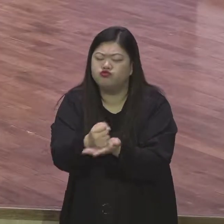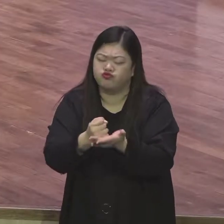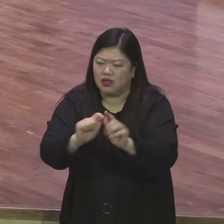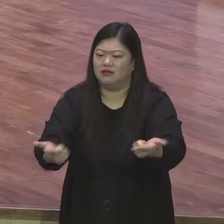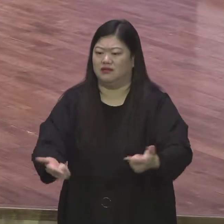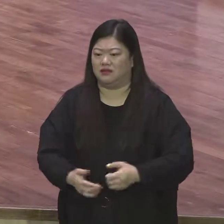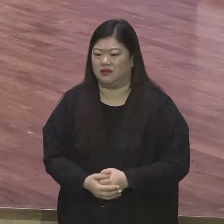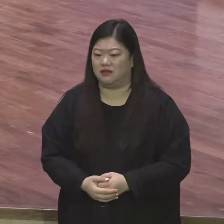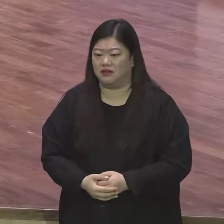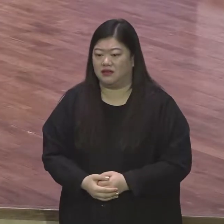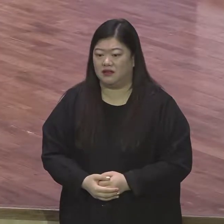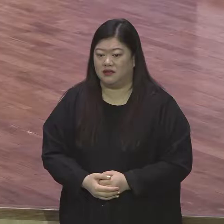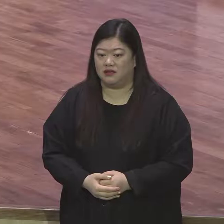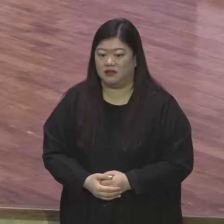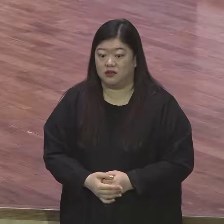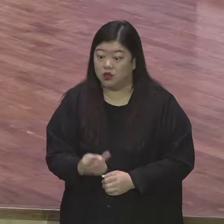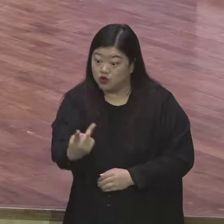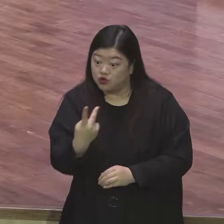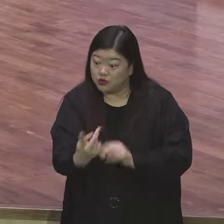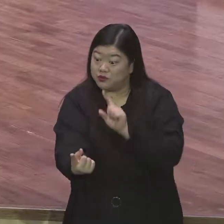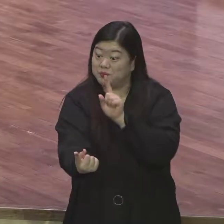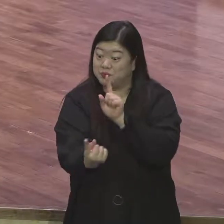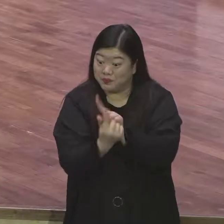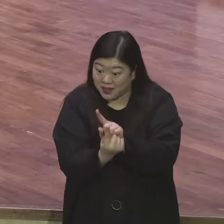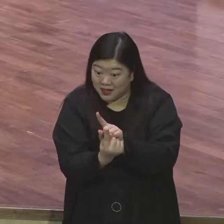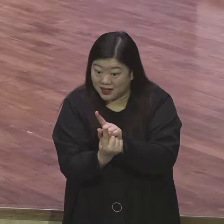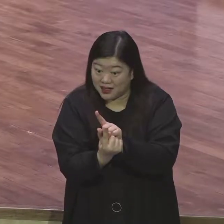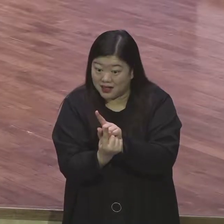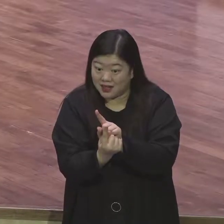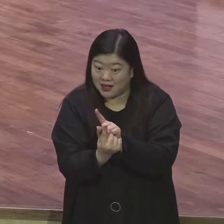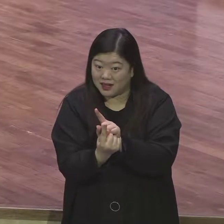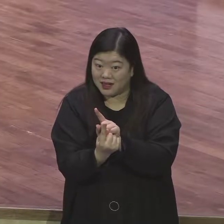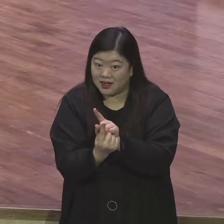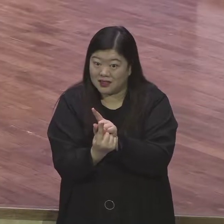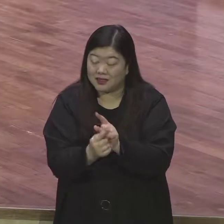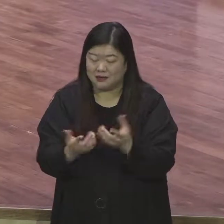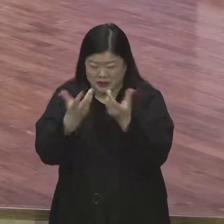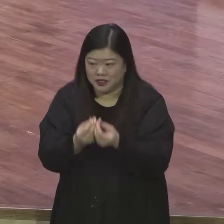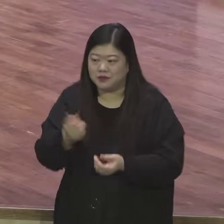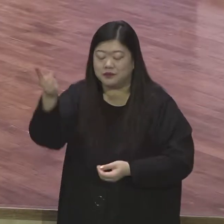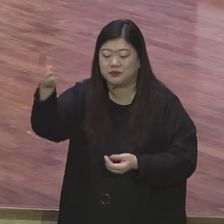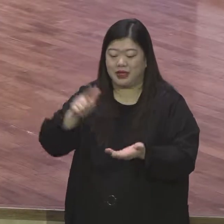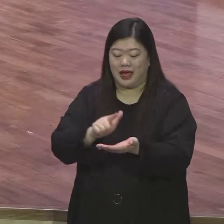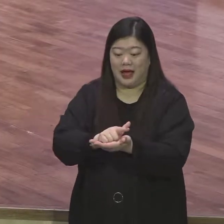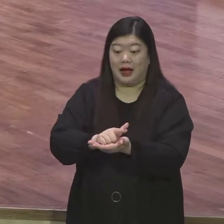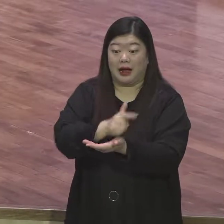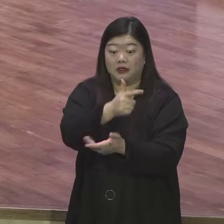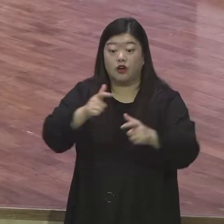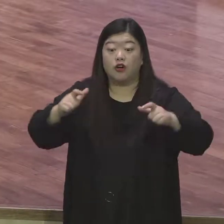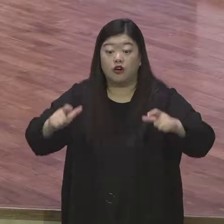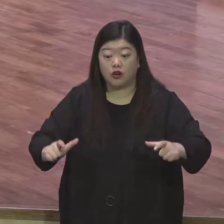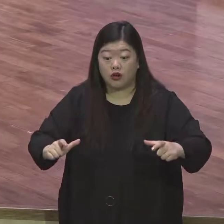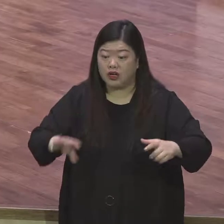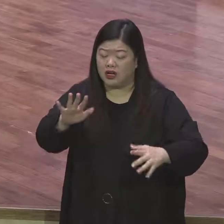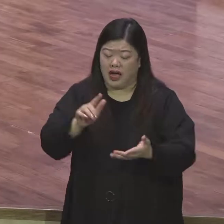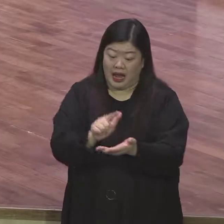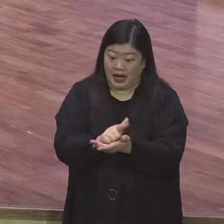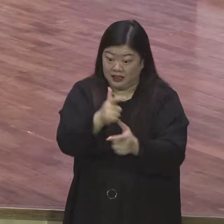우리 만남이 무슨 만남이냐? 가까이는 강서구, 서울,